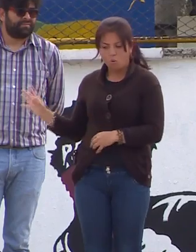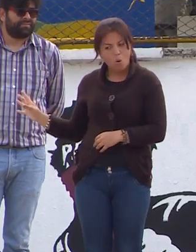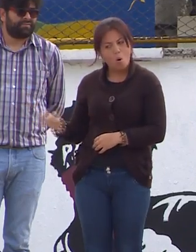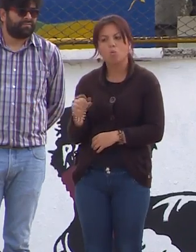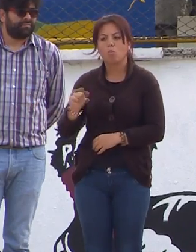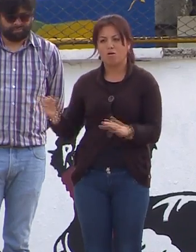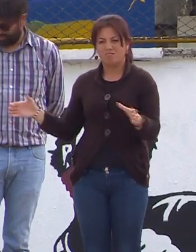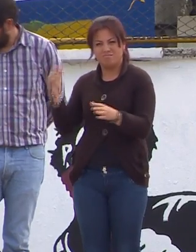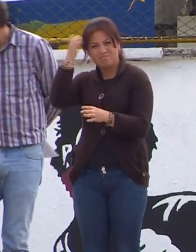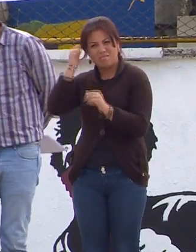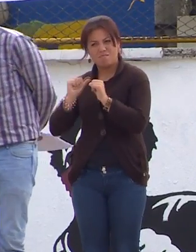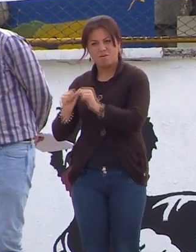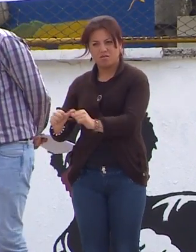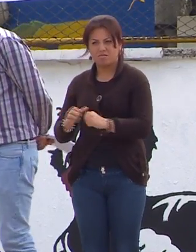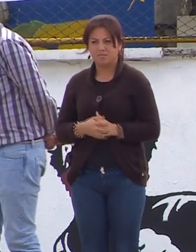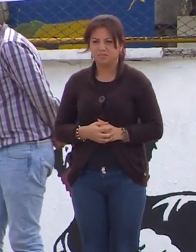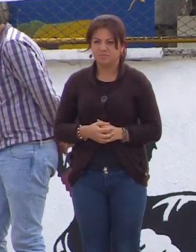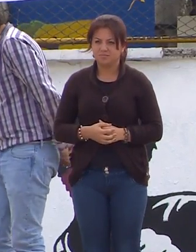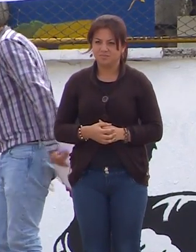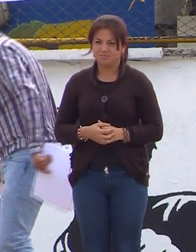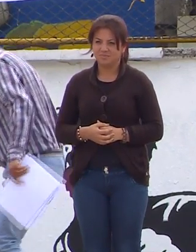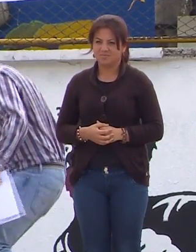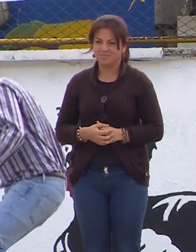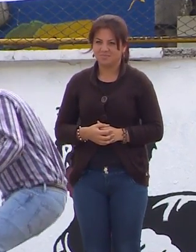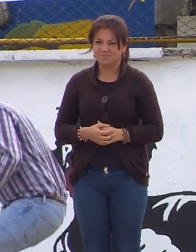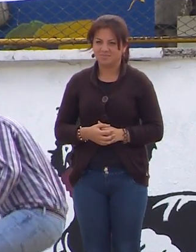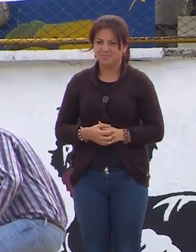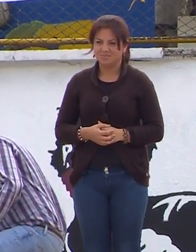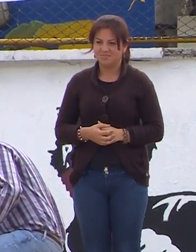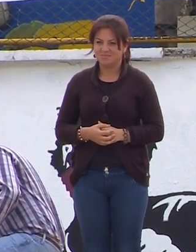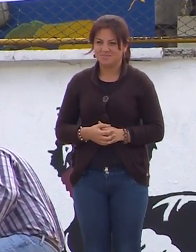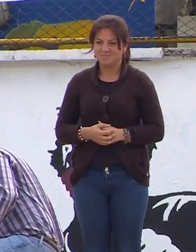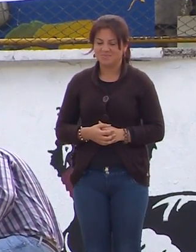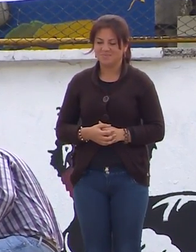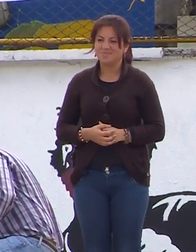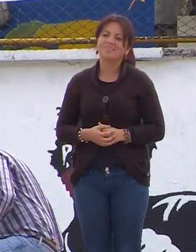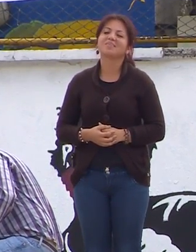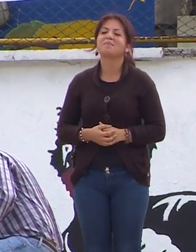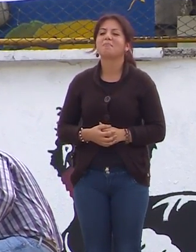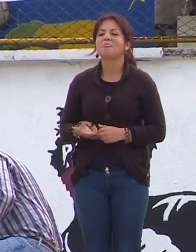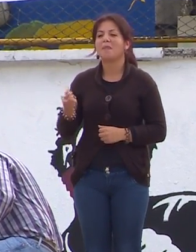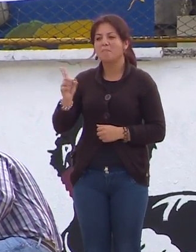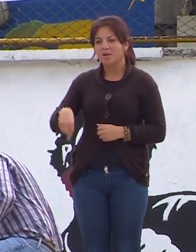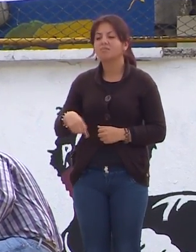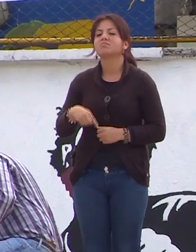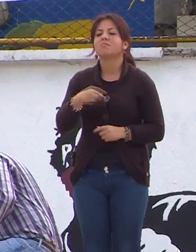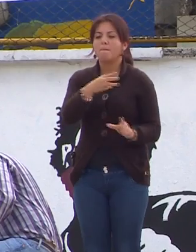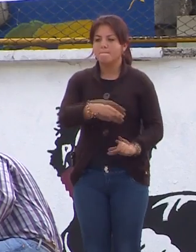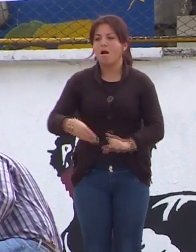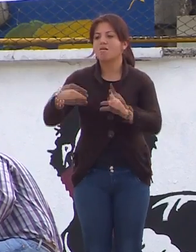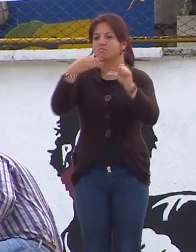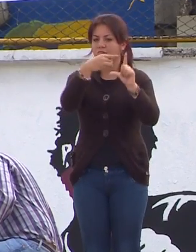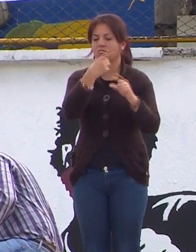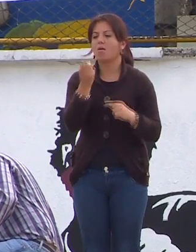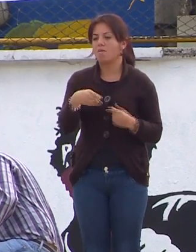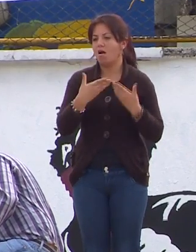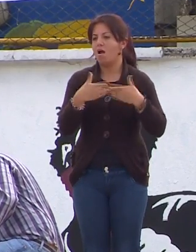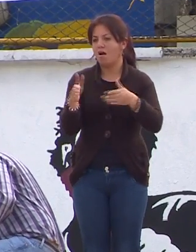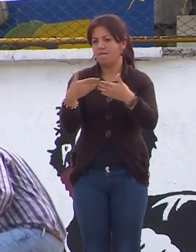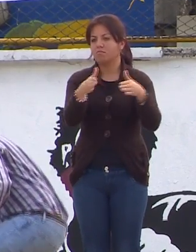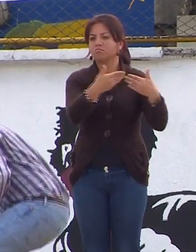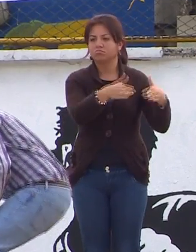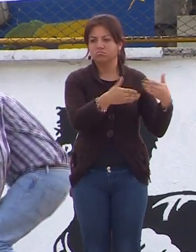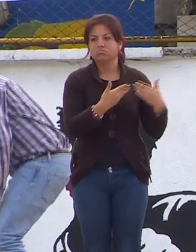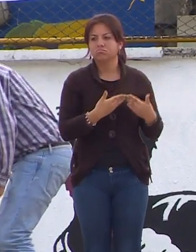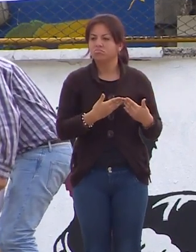Y hemos abierto también la formación de nuestras propias maestrías. A todos